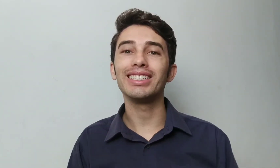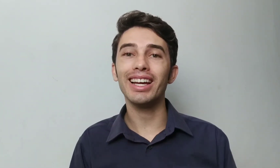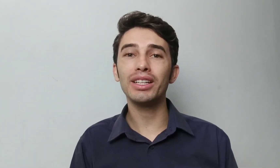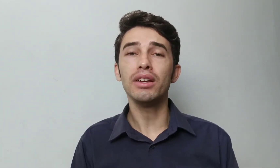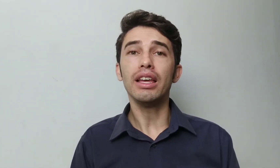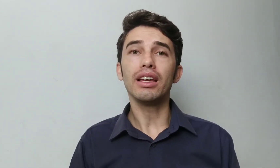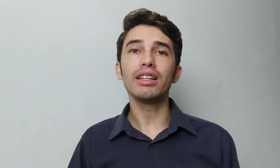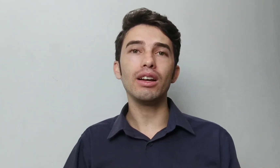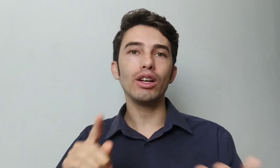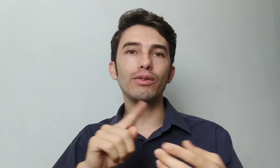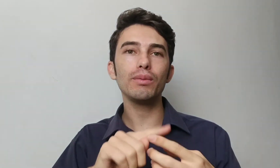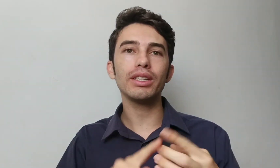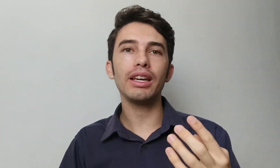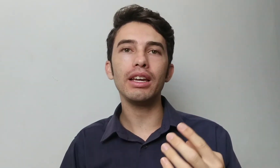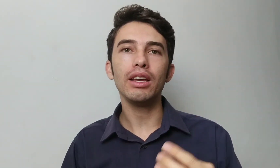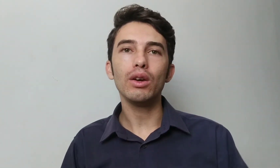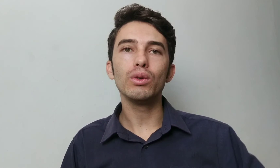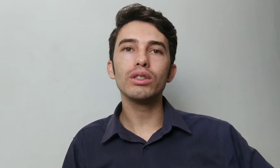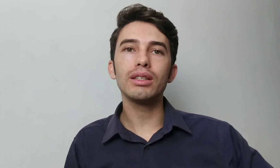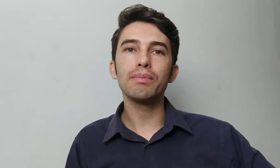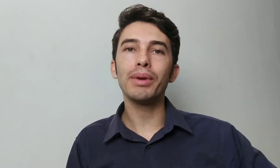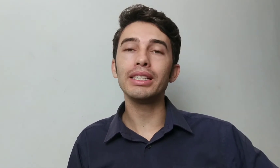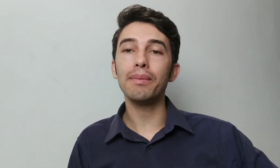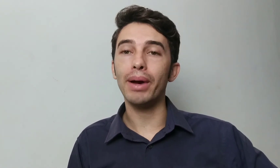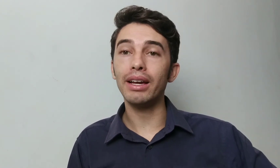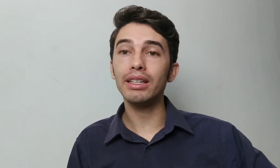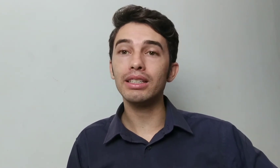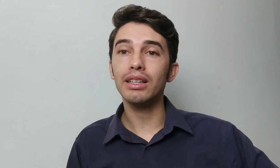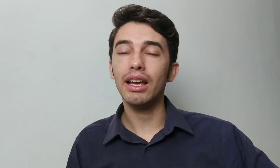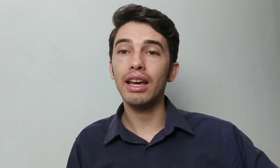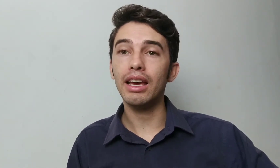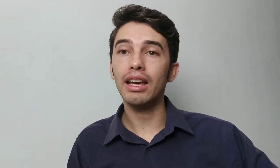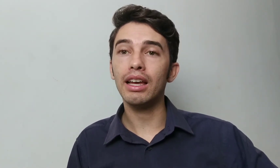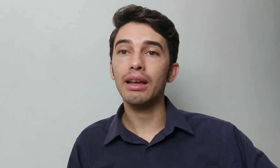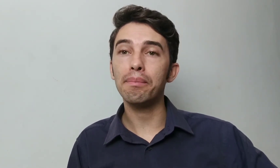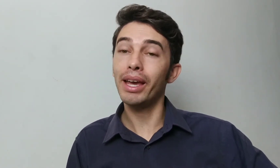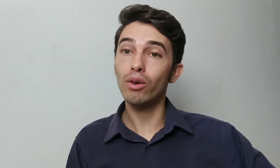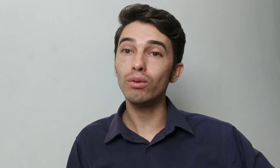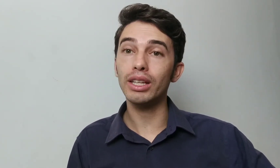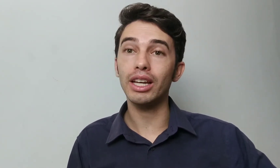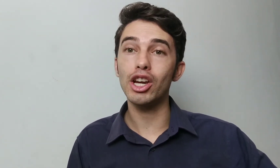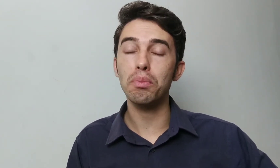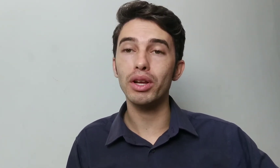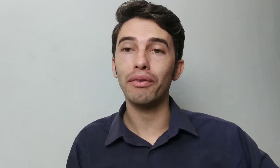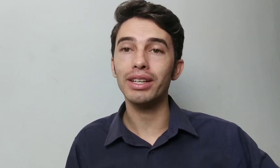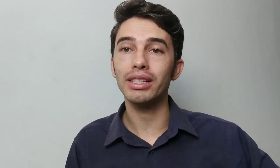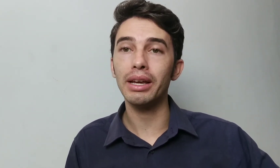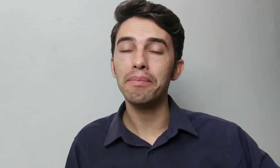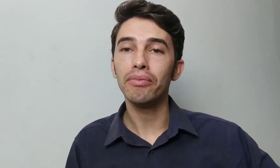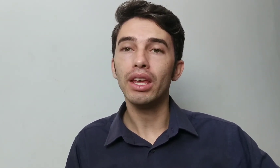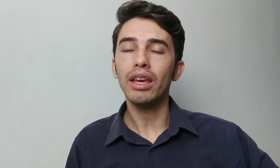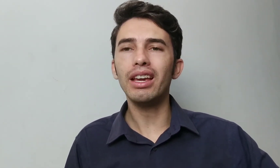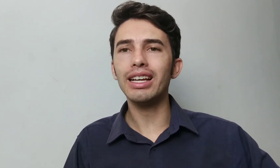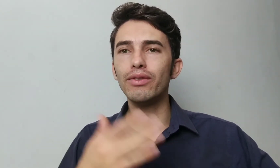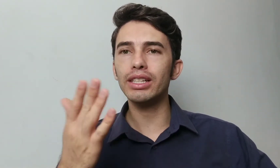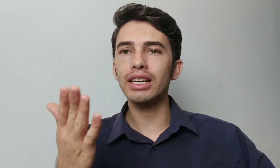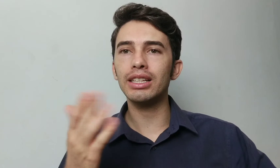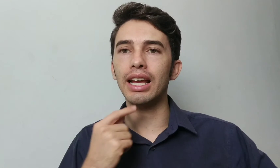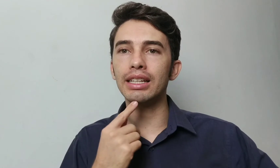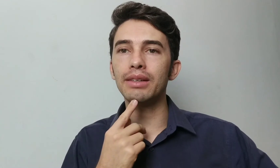certo? Então nós vimos aí os principais perguntas que a gente pode fazer. E às vezes até se você